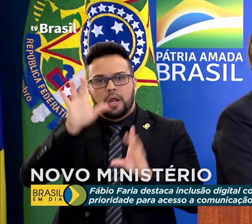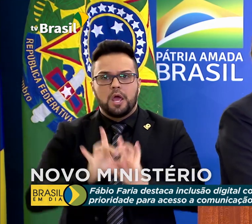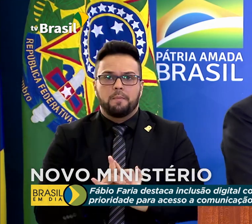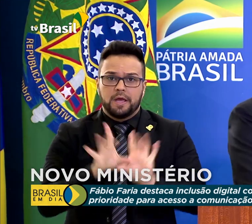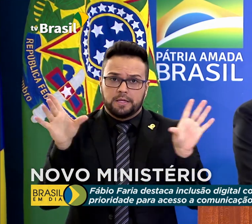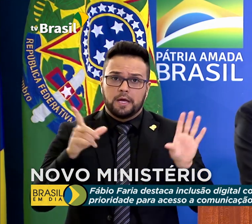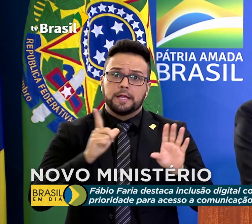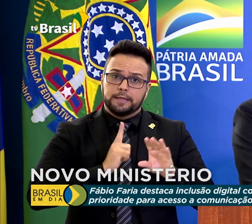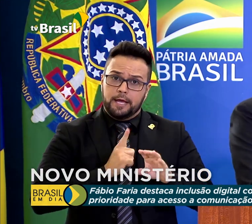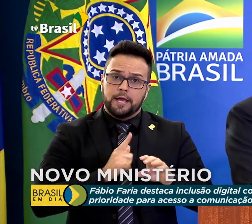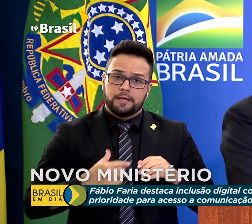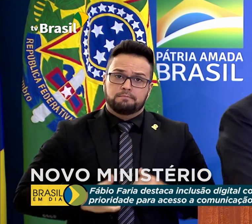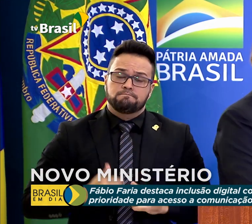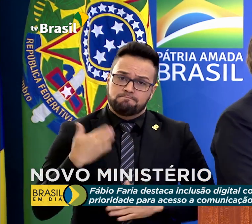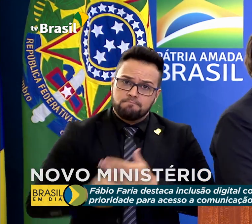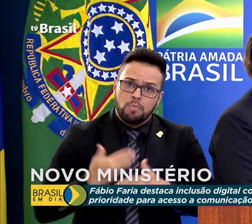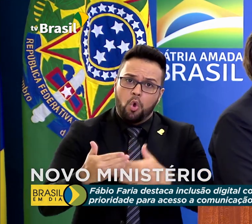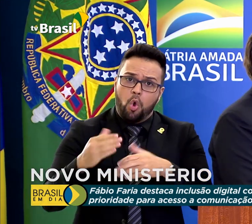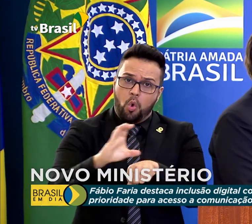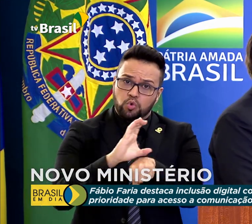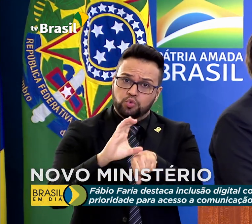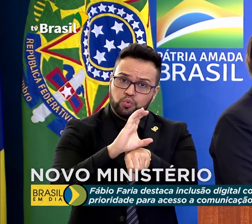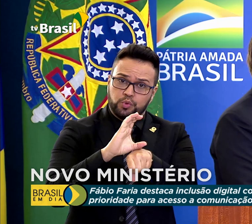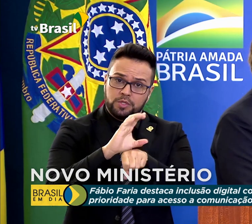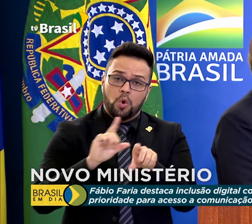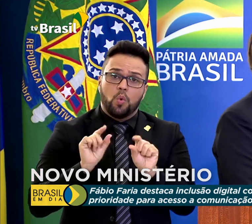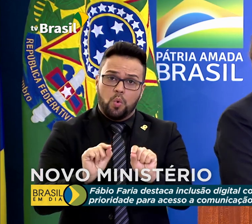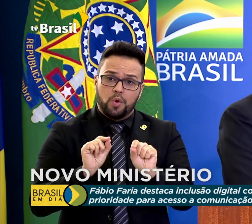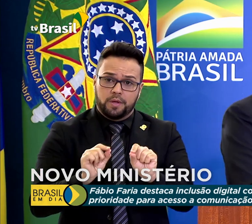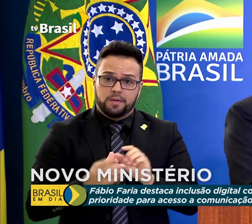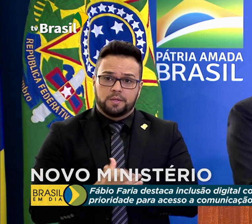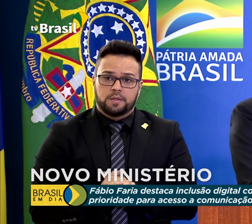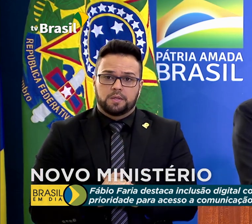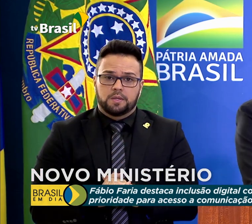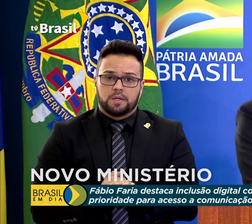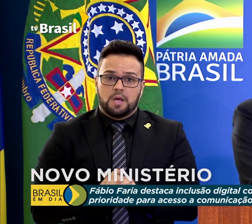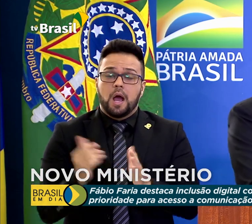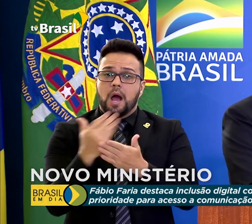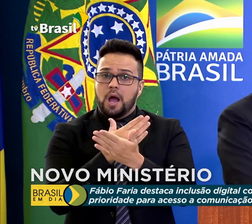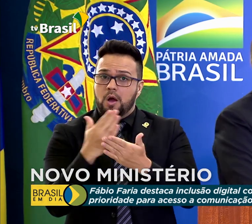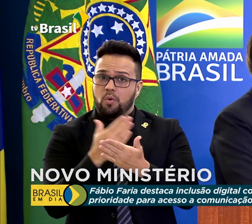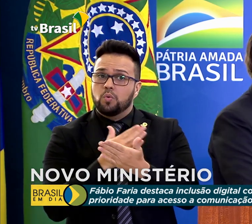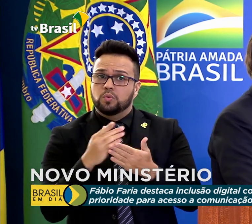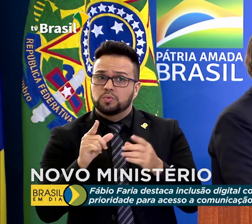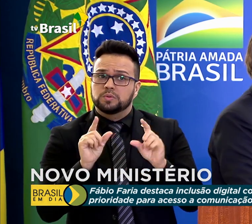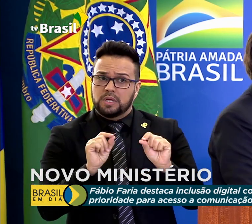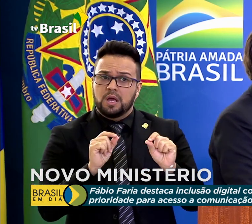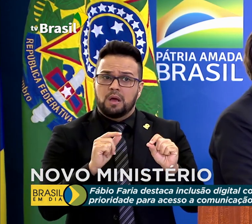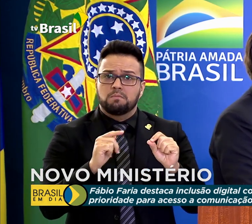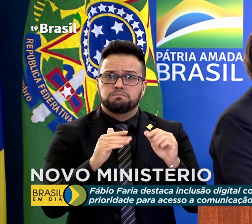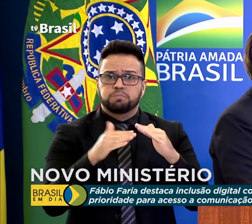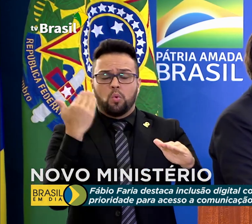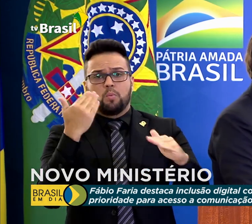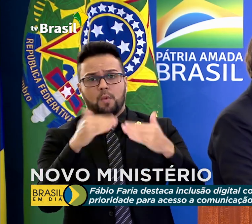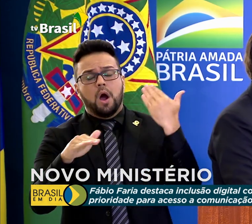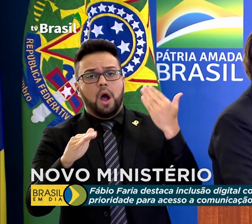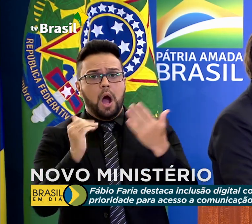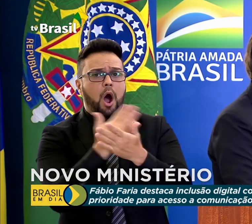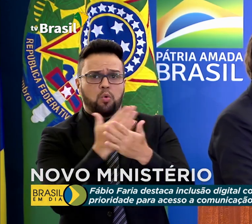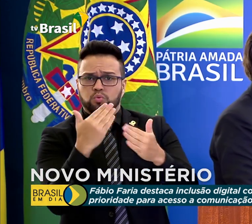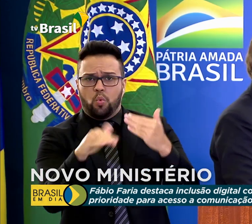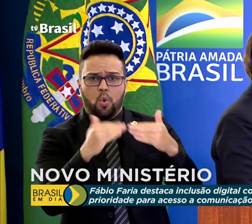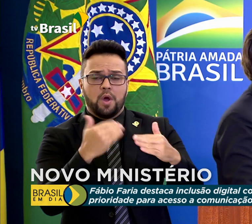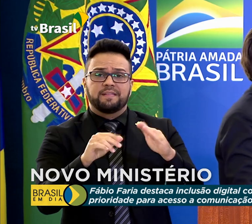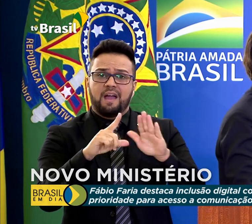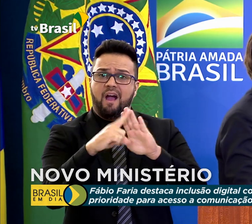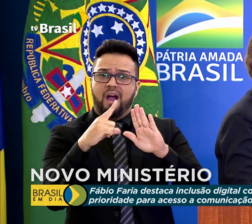pela frente que pese algum de nós até não concordar com alguns artigos, mas temos um